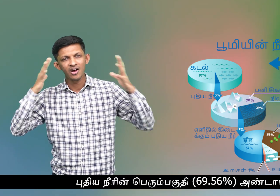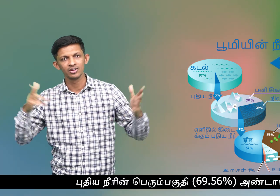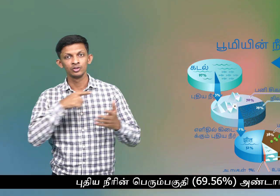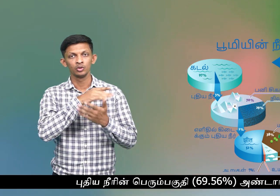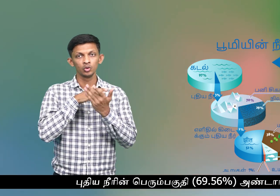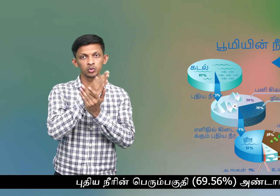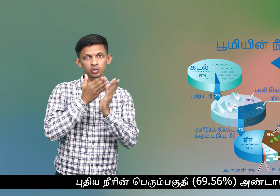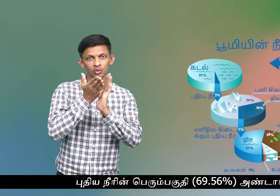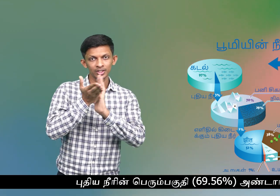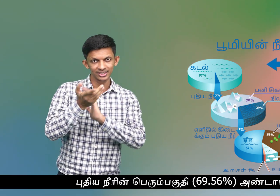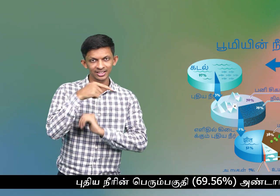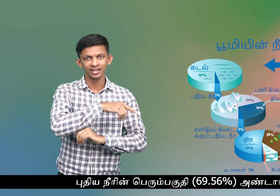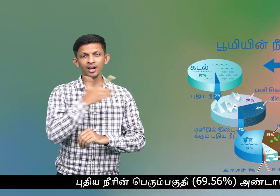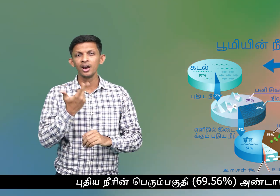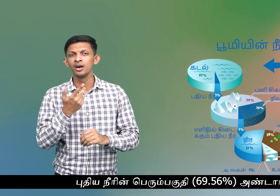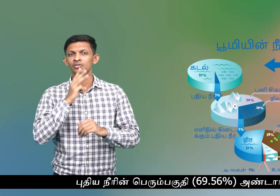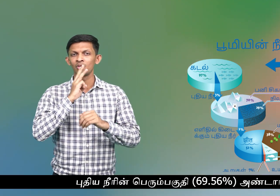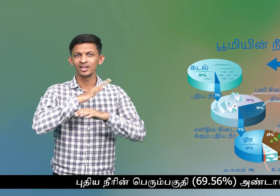புதிய நீரின் பெரும்பகுதி, அதாவது